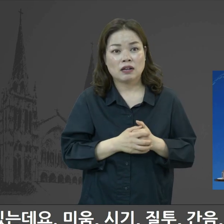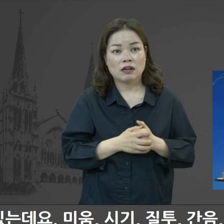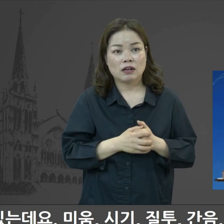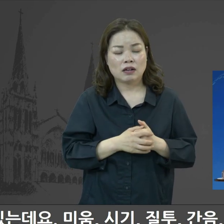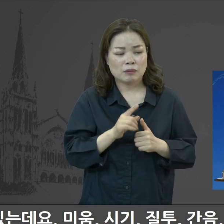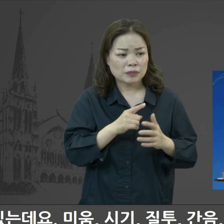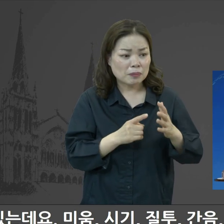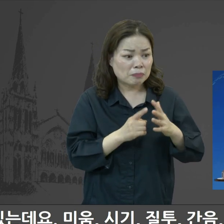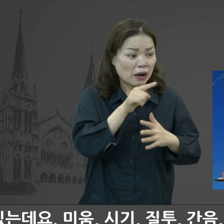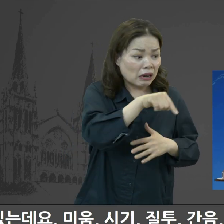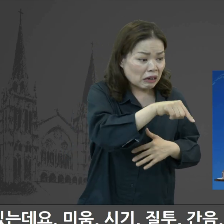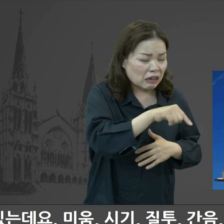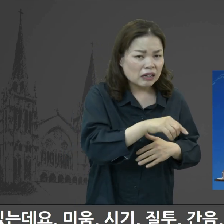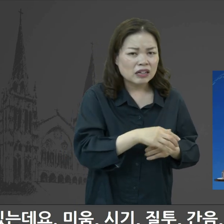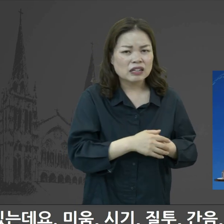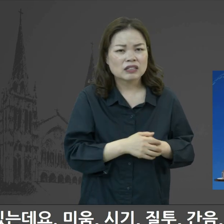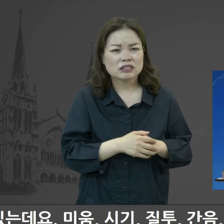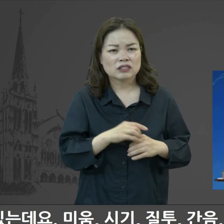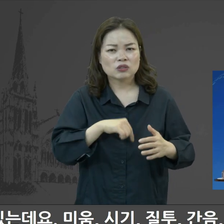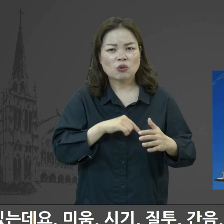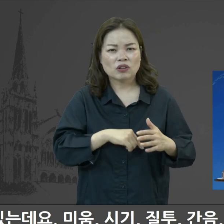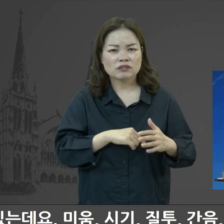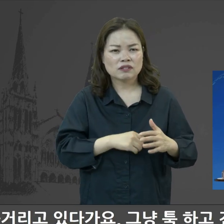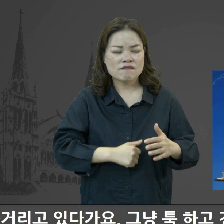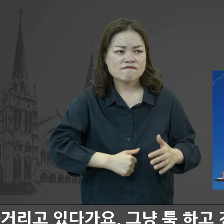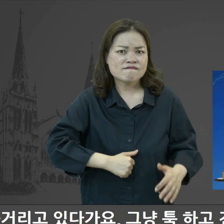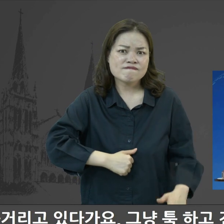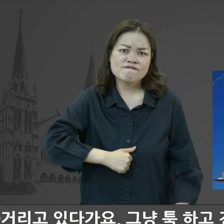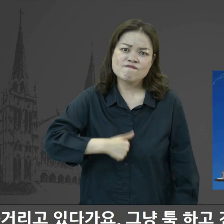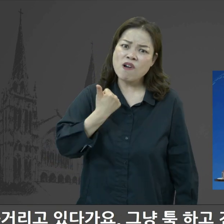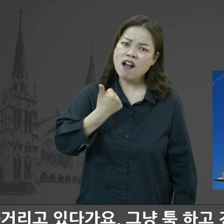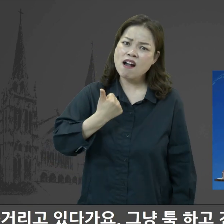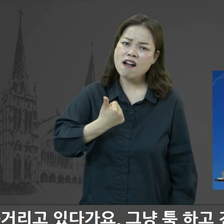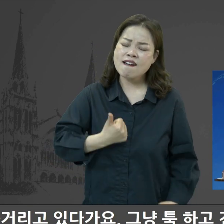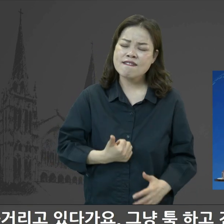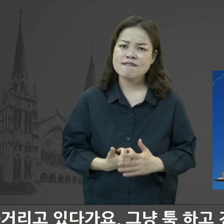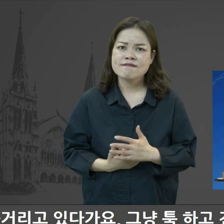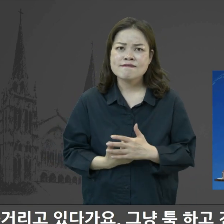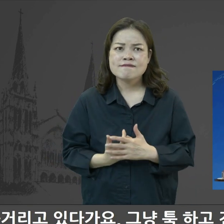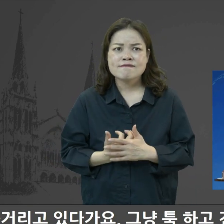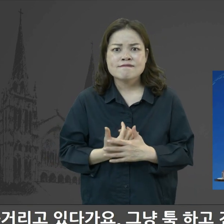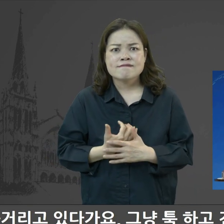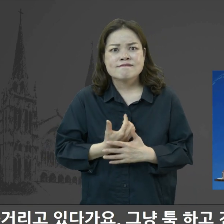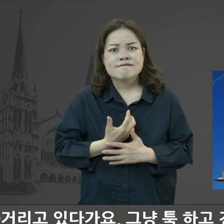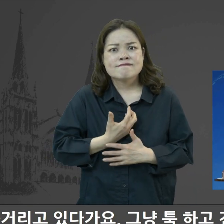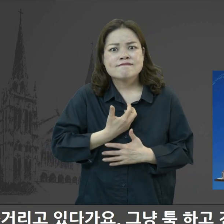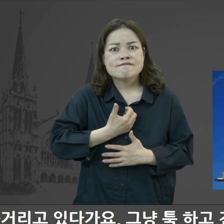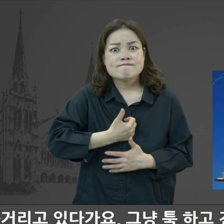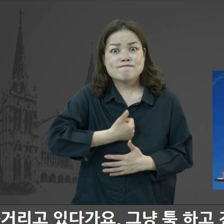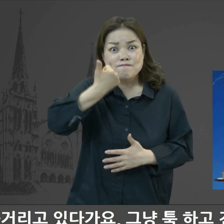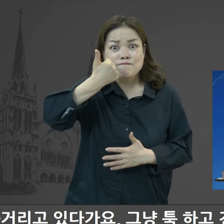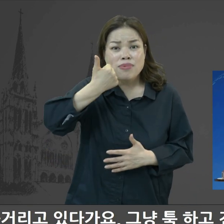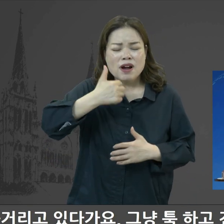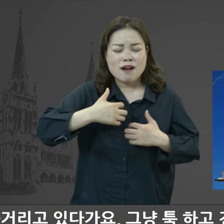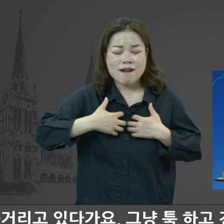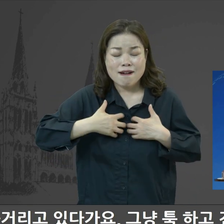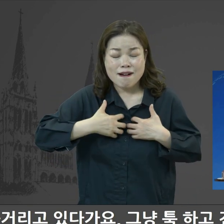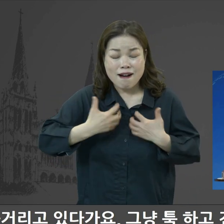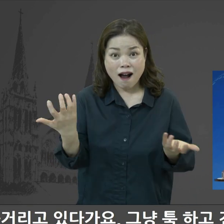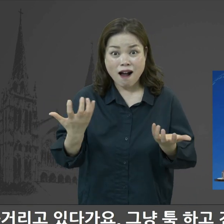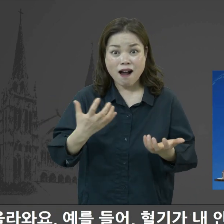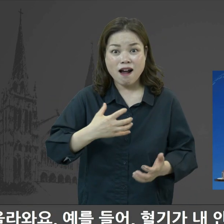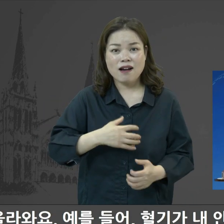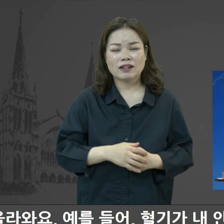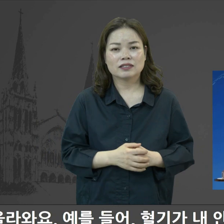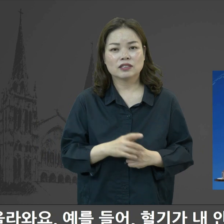툭 하고 건드리면요, 그냥 속에서 승질이 확 올라와요. 예를 들어 혈기가 확 내 안에서 확